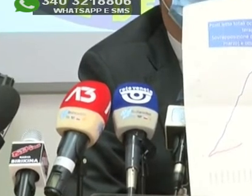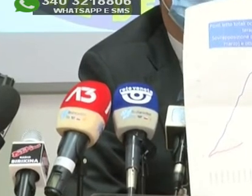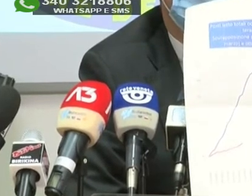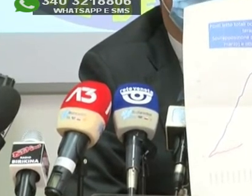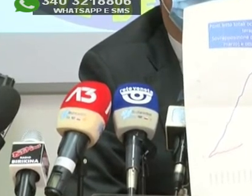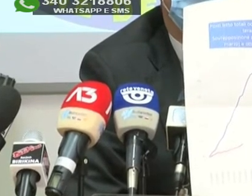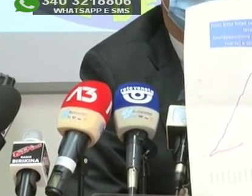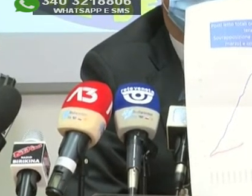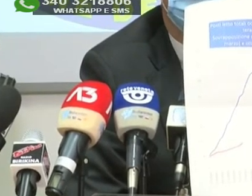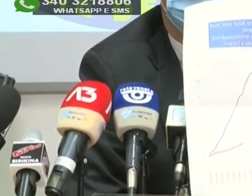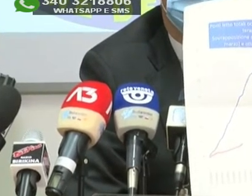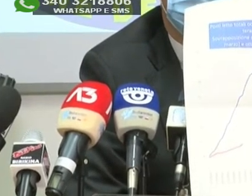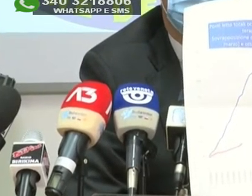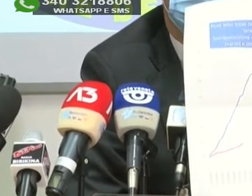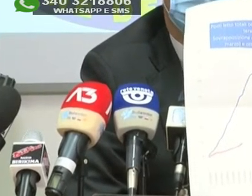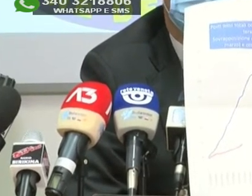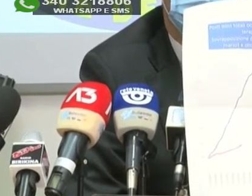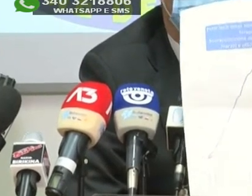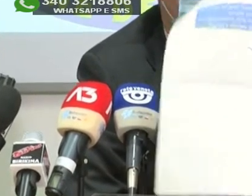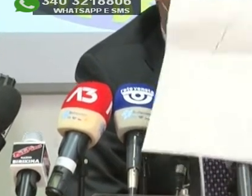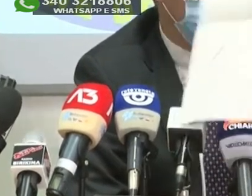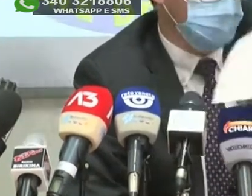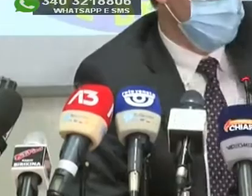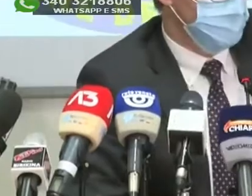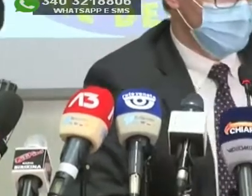crescita è più rallentata.